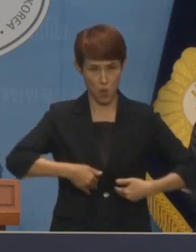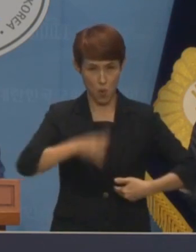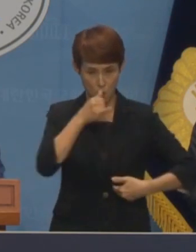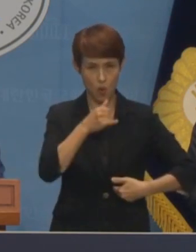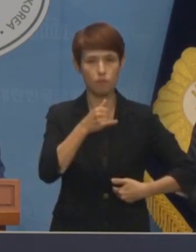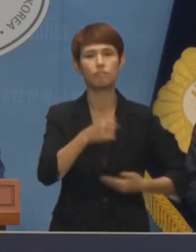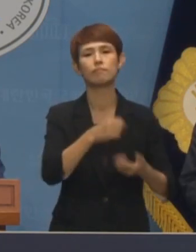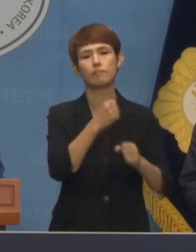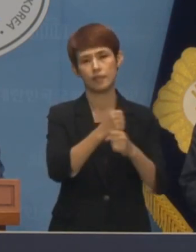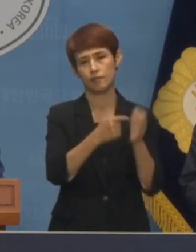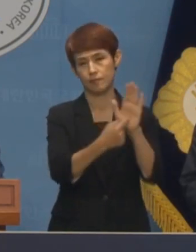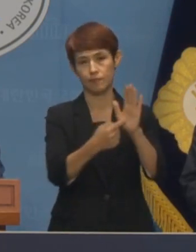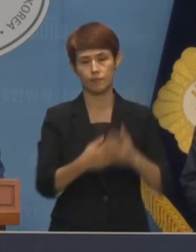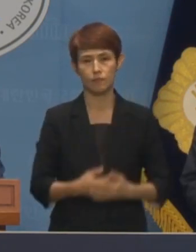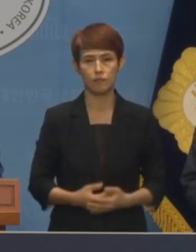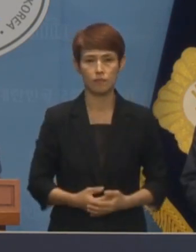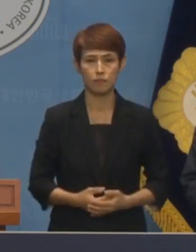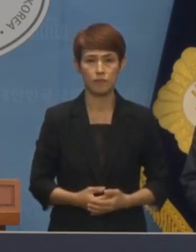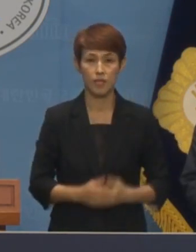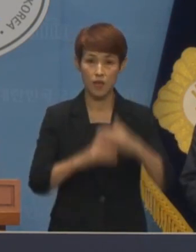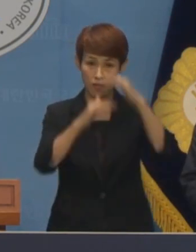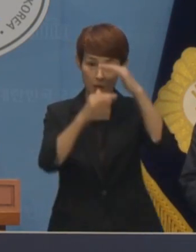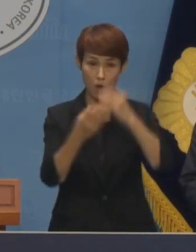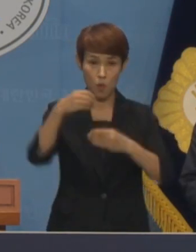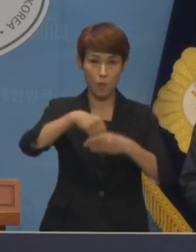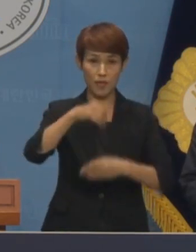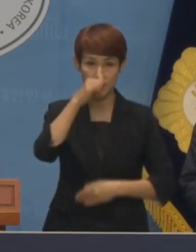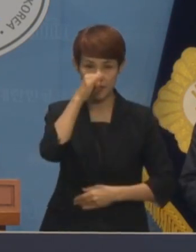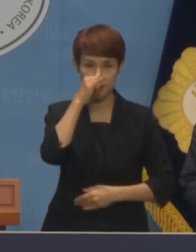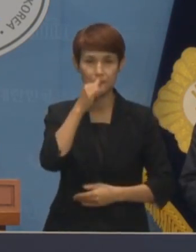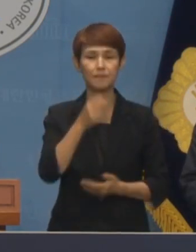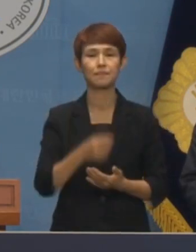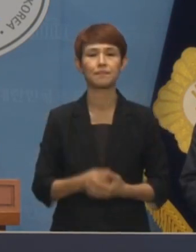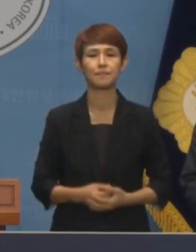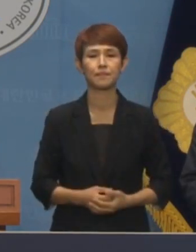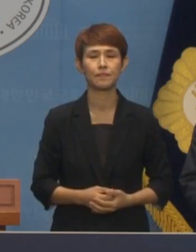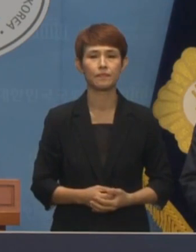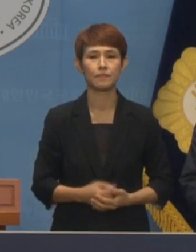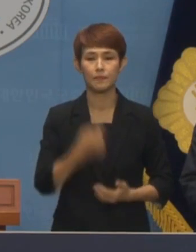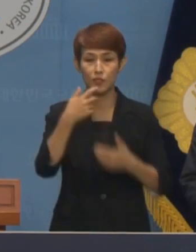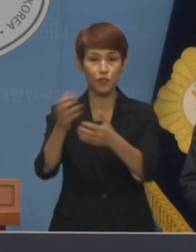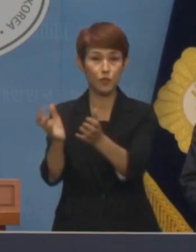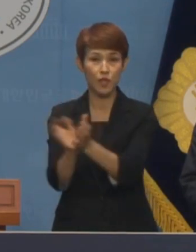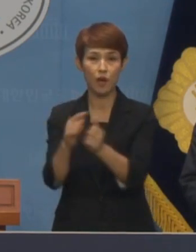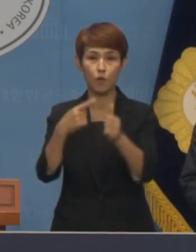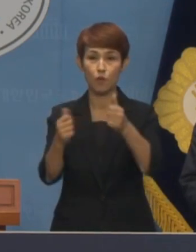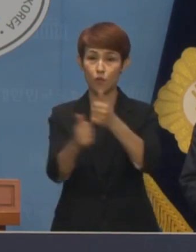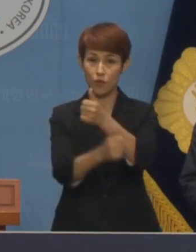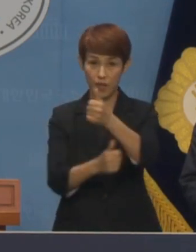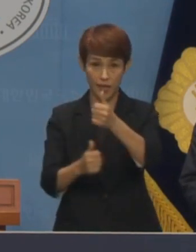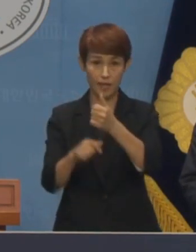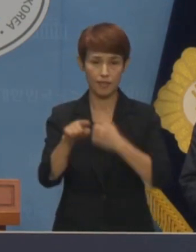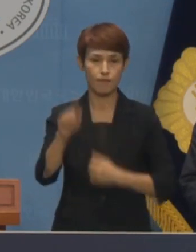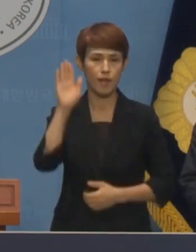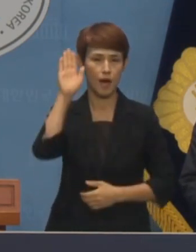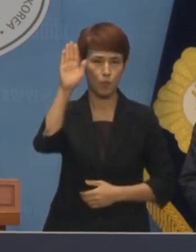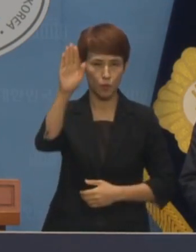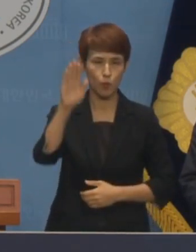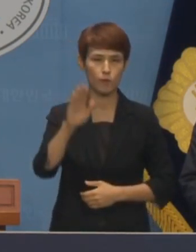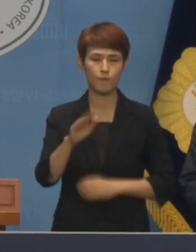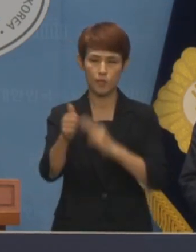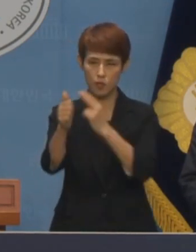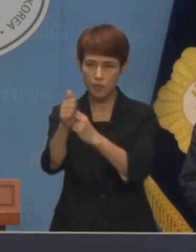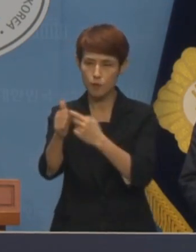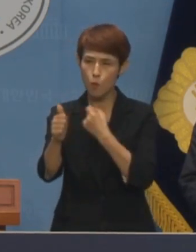합니다. 이번에는 이상의 내용을 담은 법안들을 발의합니다. 더불어민주당 교육위원회 의원들은 앞으로도 현장